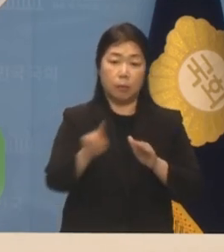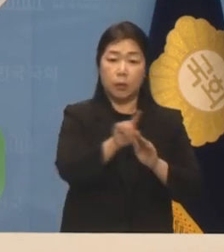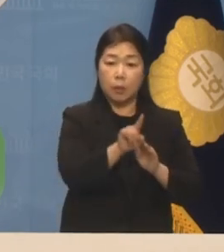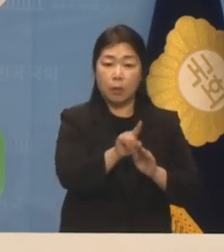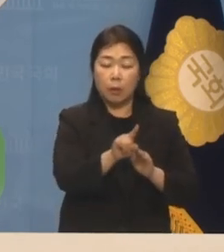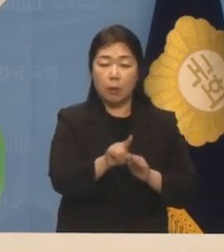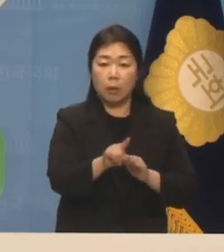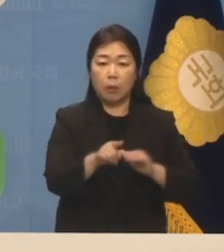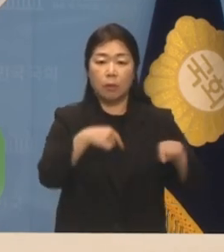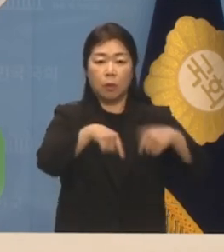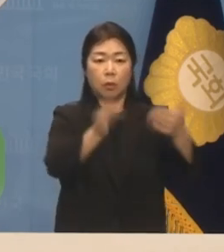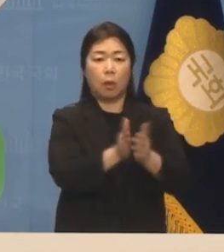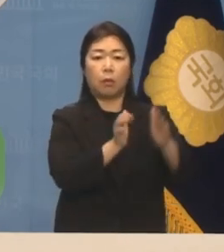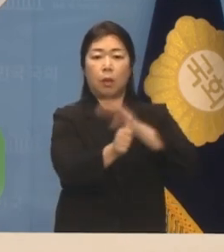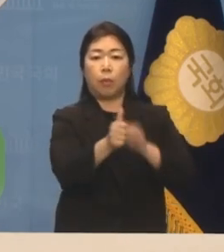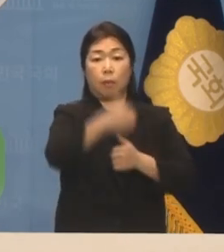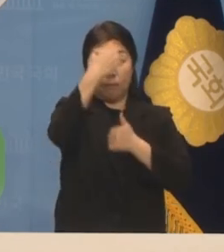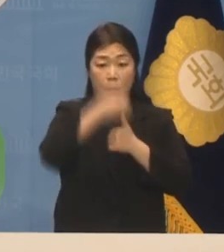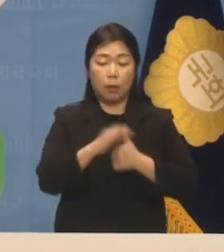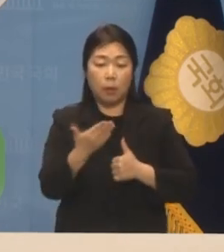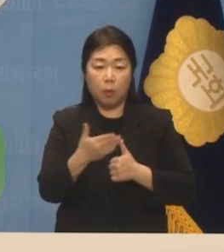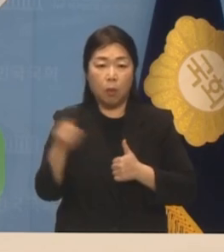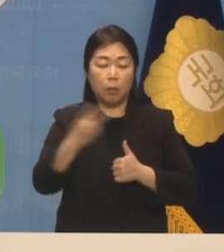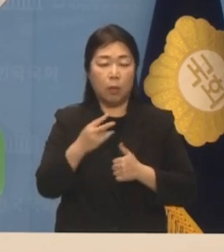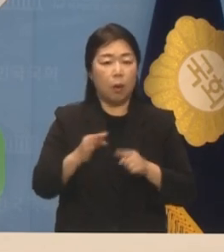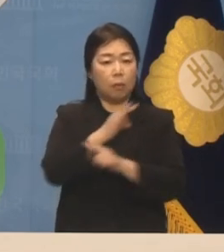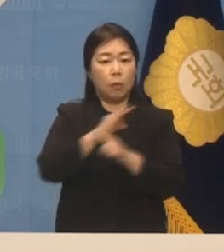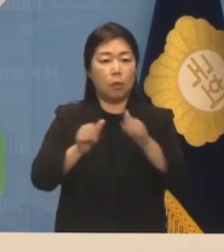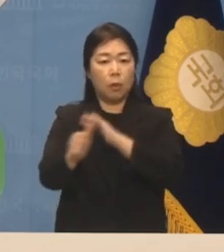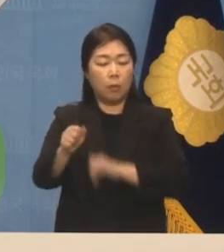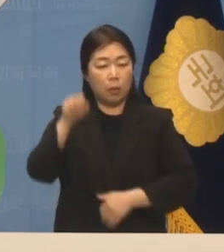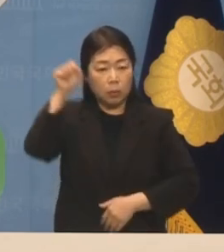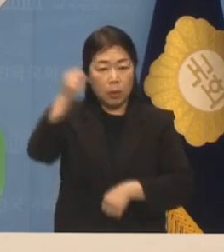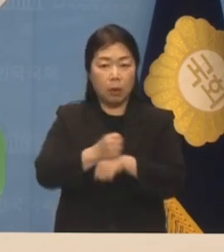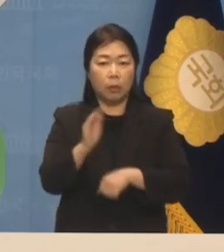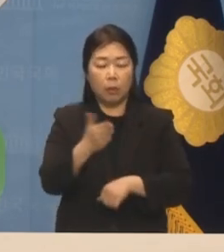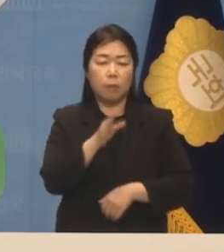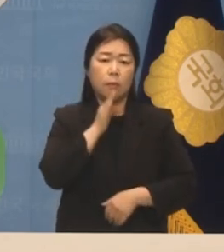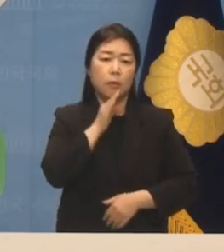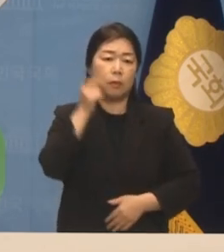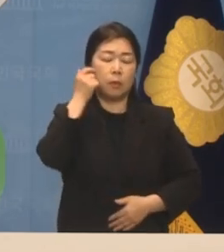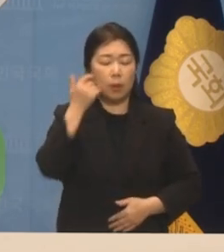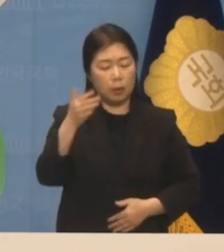나서는 것이 온당한 일인가 계속 자문해보고 있습니다.